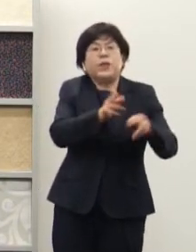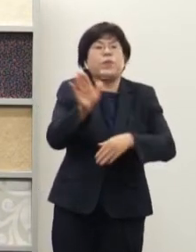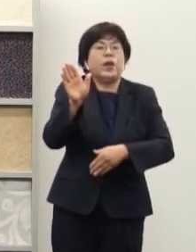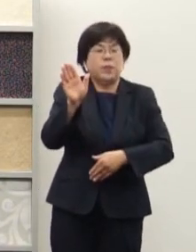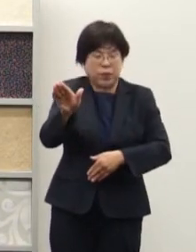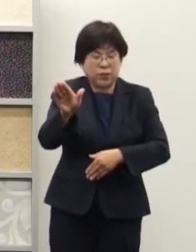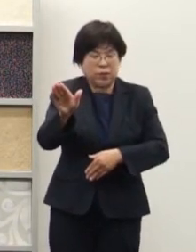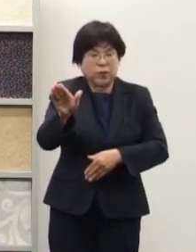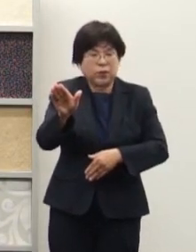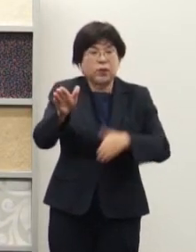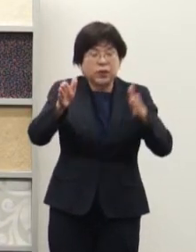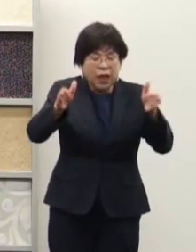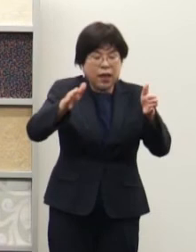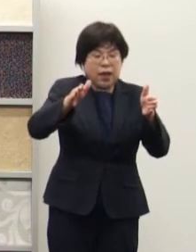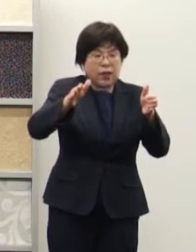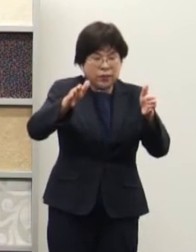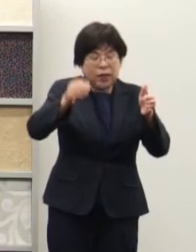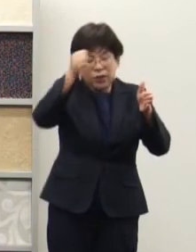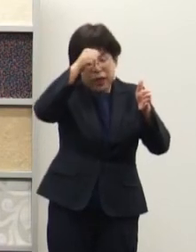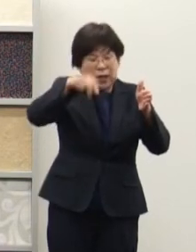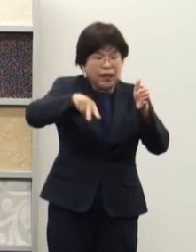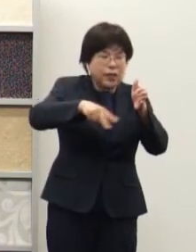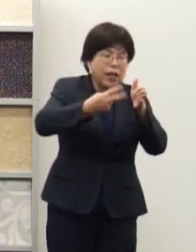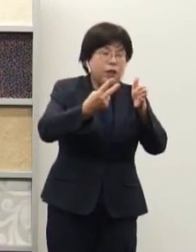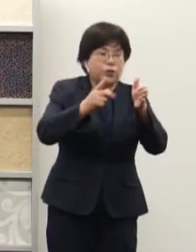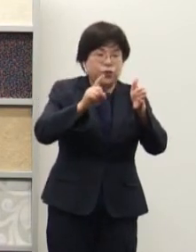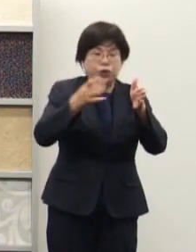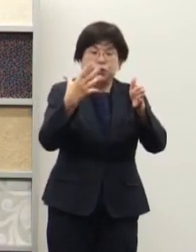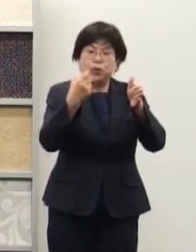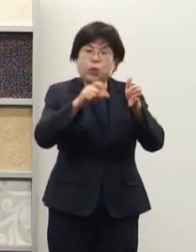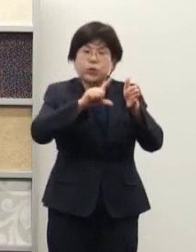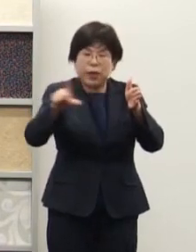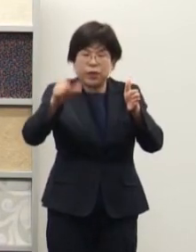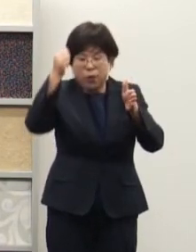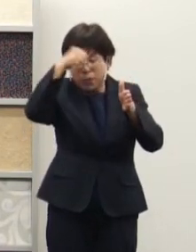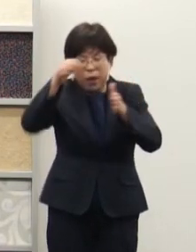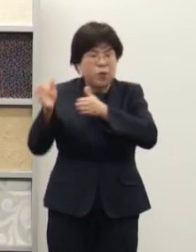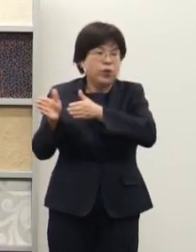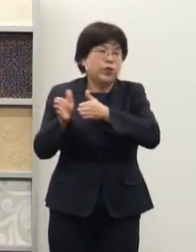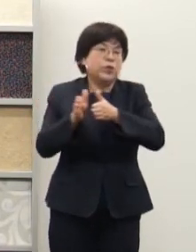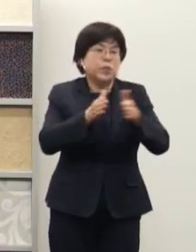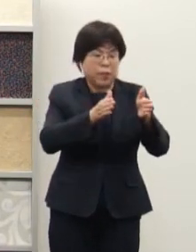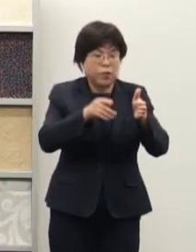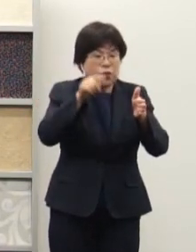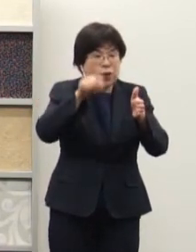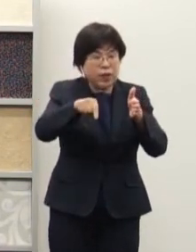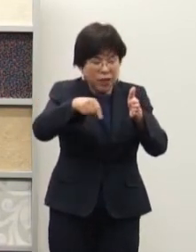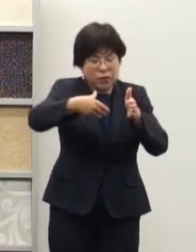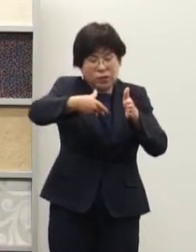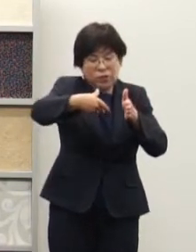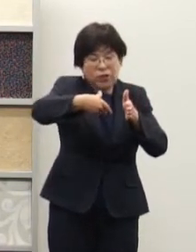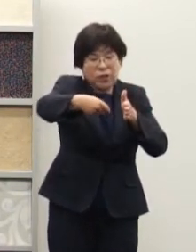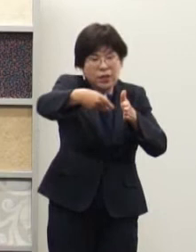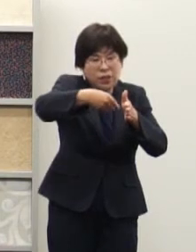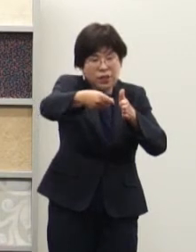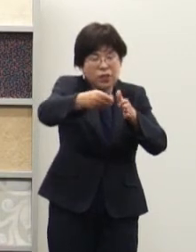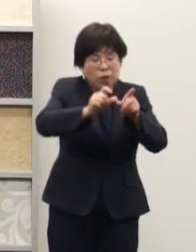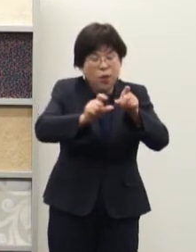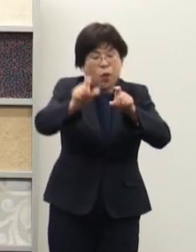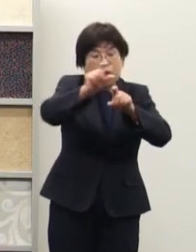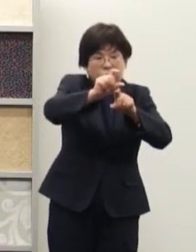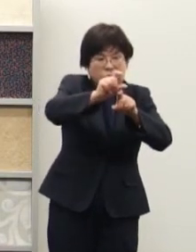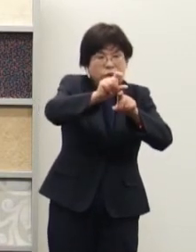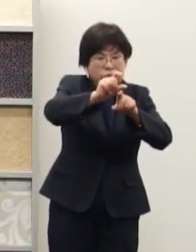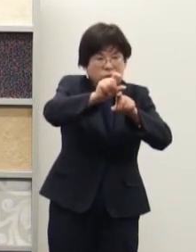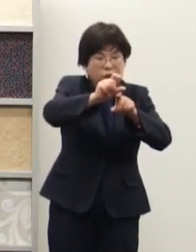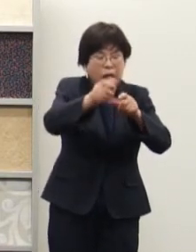そのため210億円の融資枠を用意するとともに、この融資に対する利子補給あるいは保証料